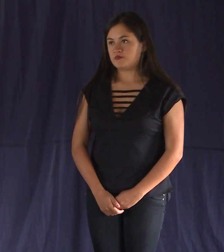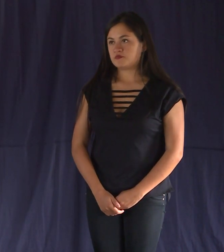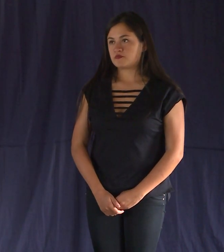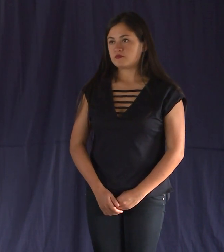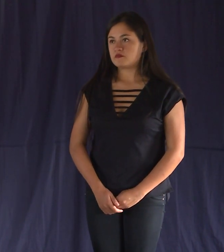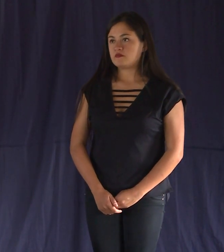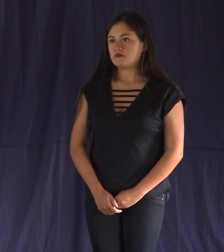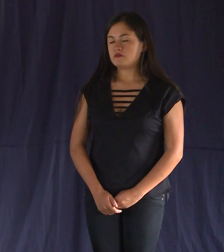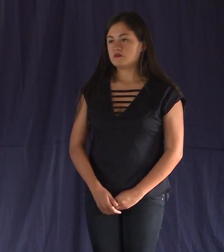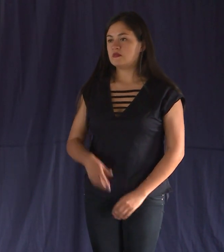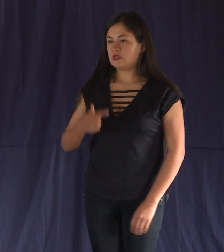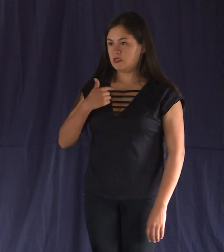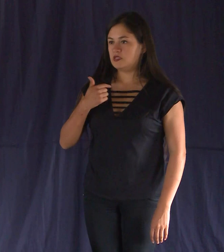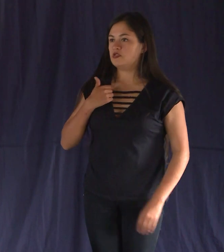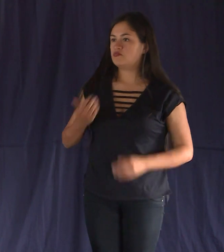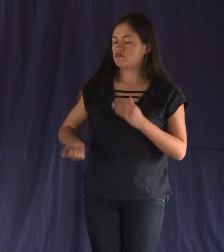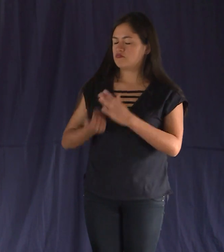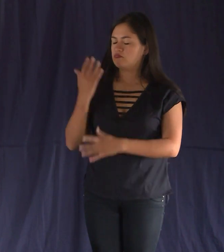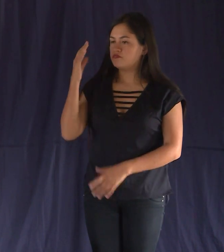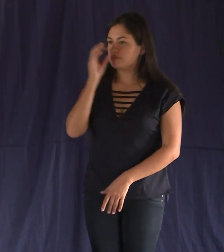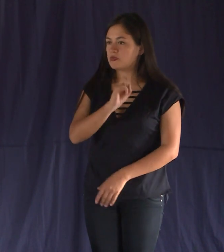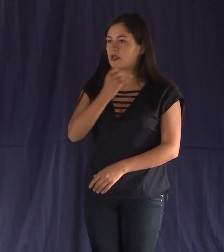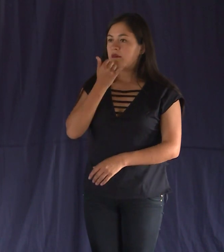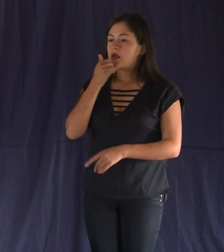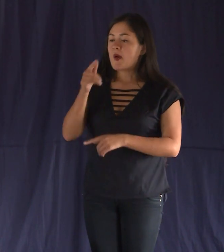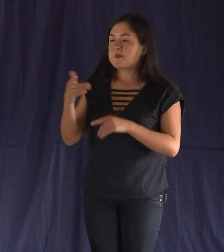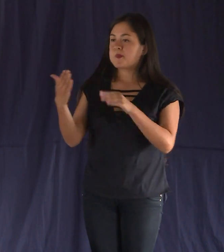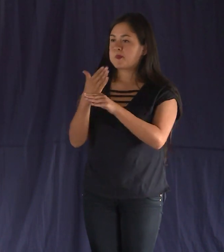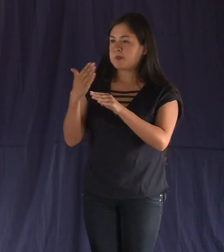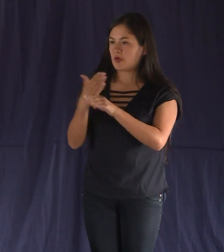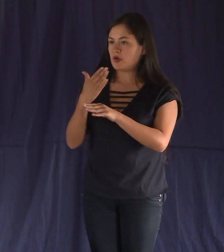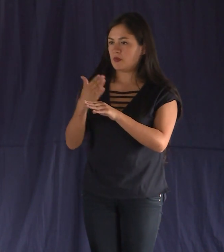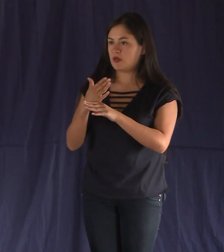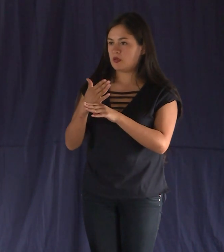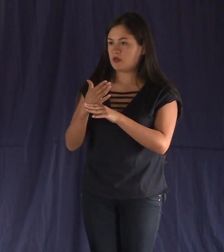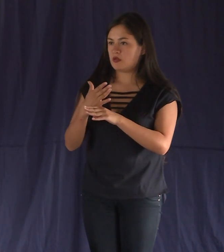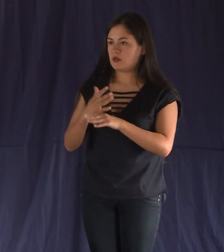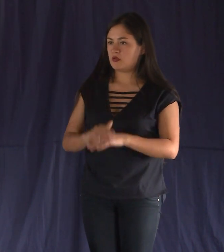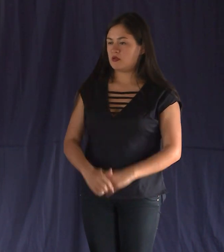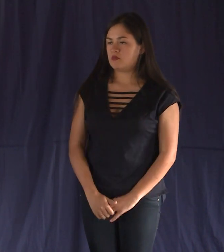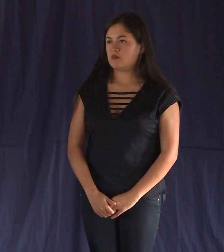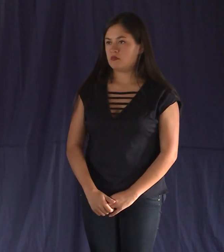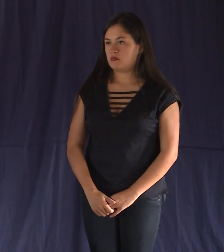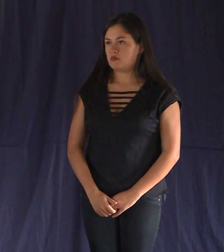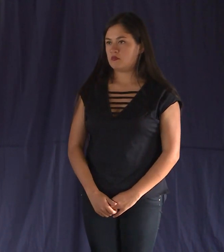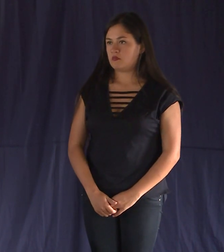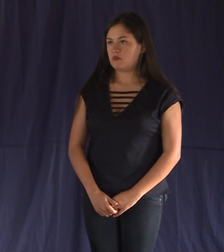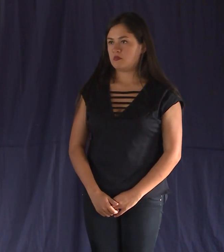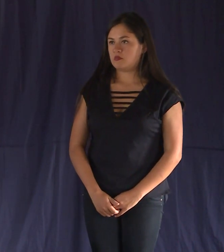empiezo también a darme cuenta que existe un problema que nos...